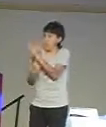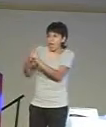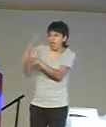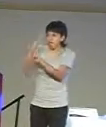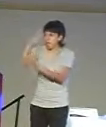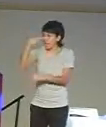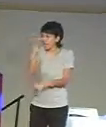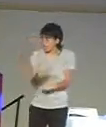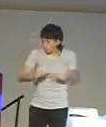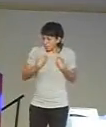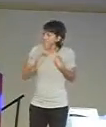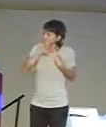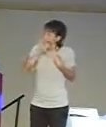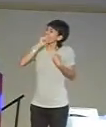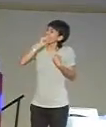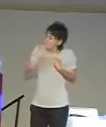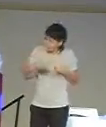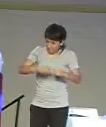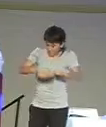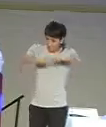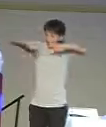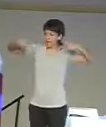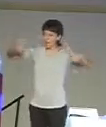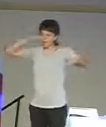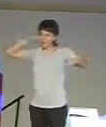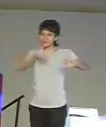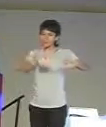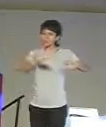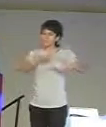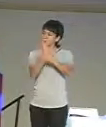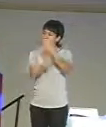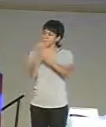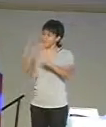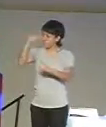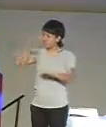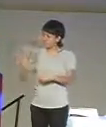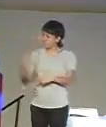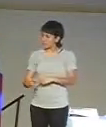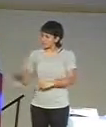nación. De modo tal que, si lo seguimos considerando